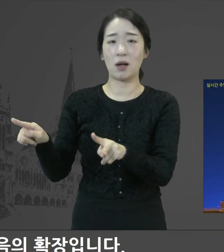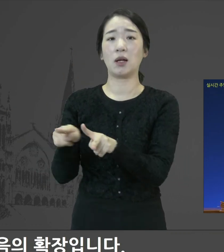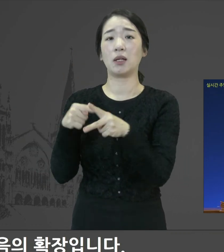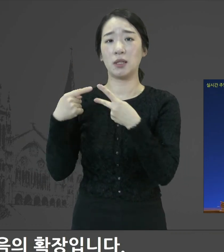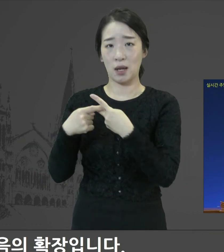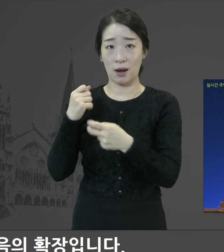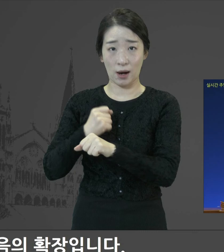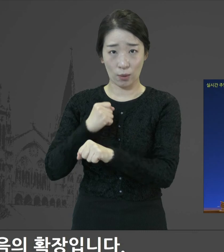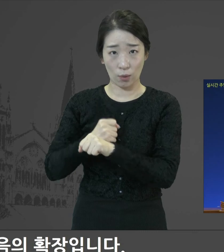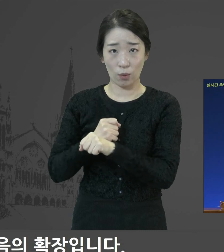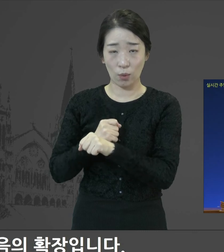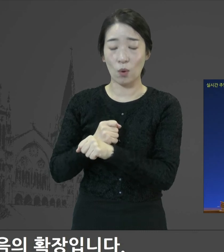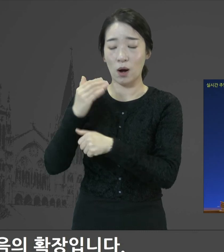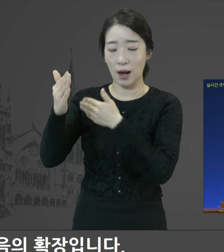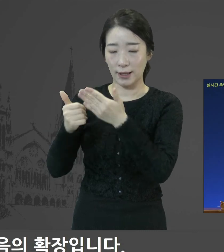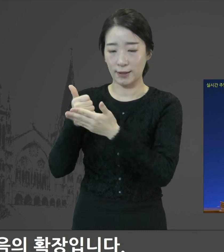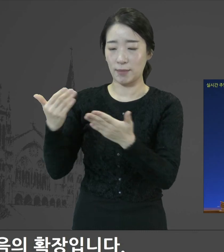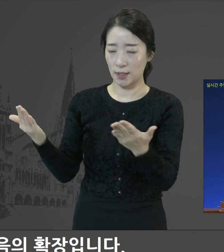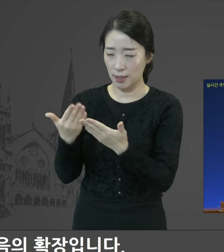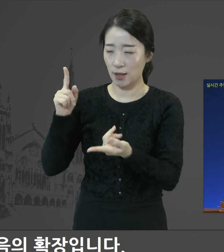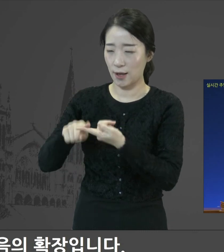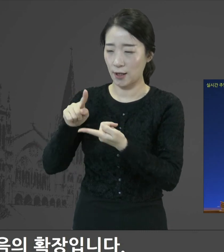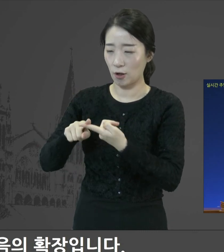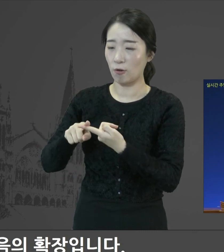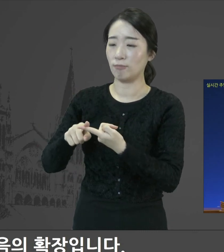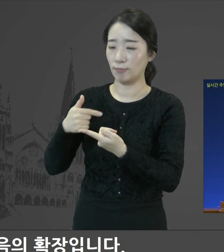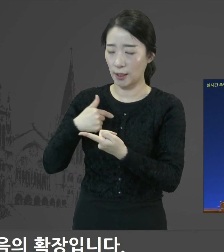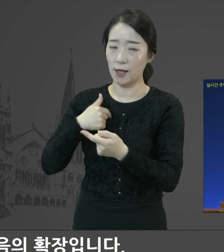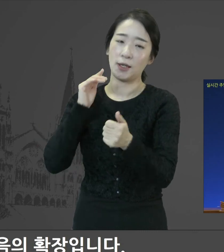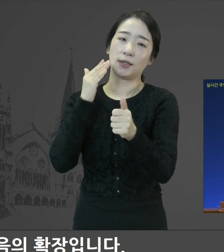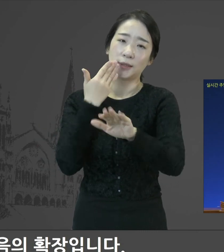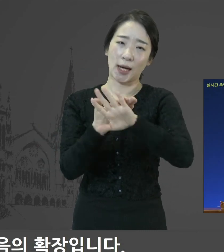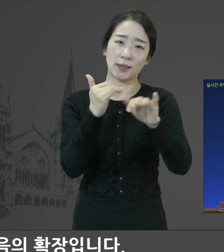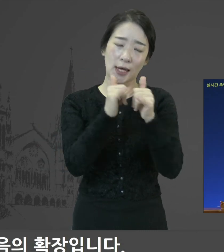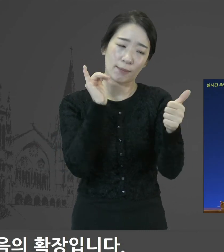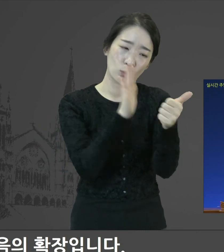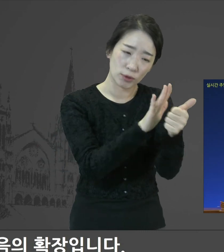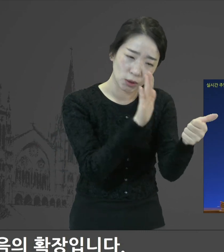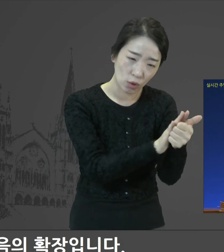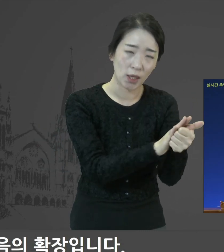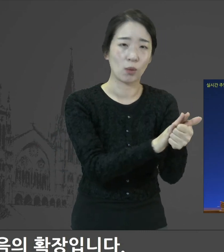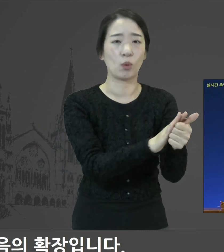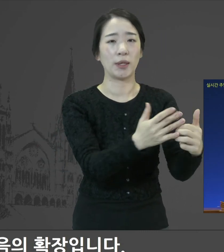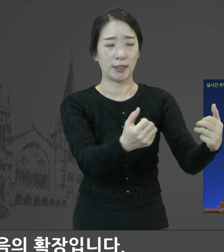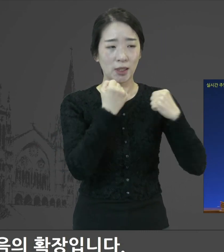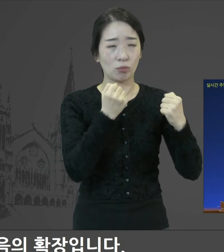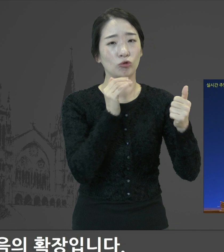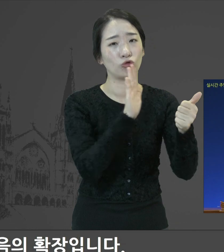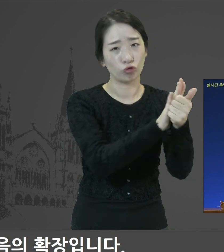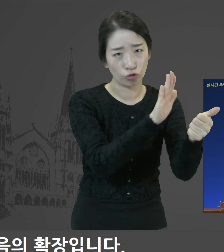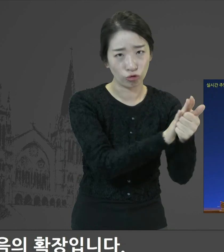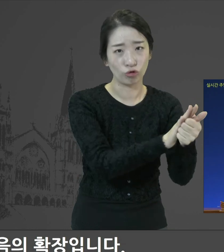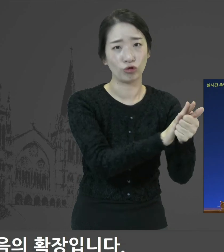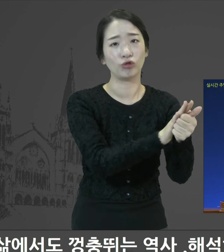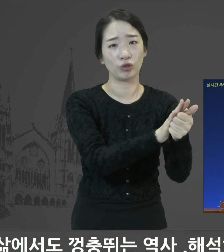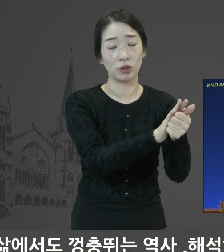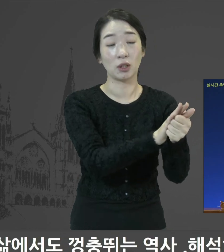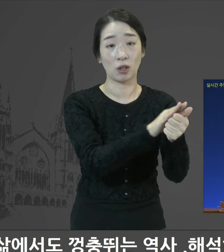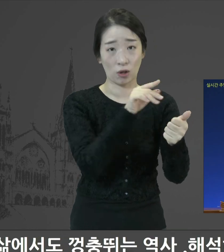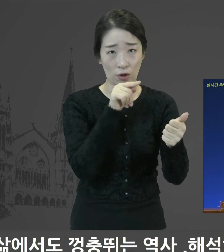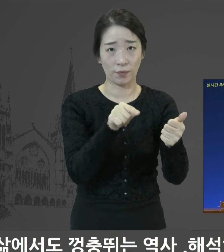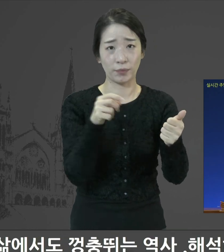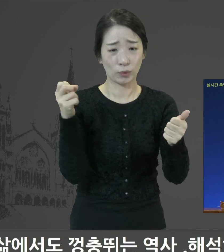하나님이 하는 일하는 사람들을 지원해주는 역사, 그들을 세워주고 힘을 주는 역사, 그리고